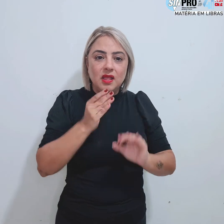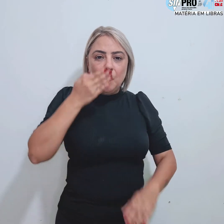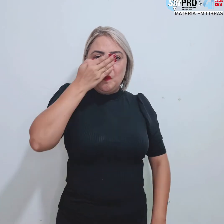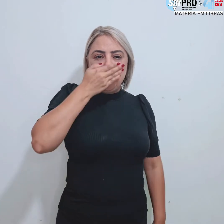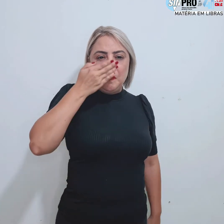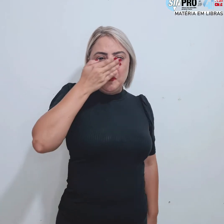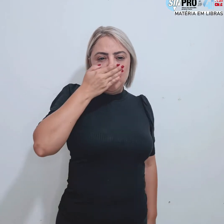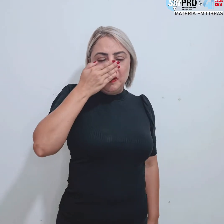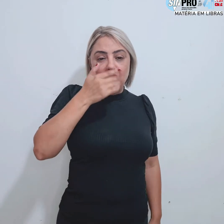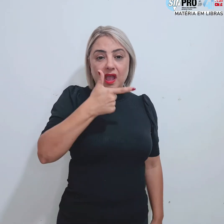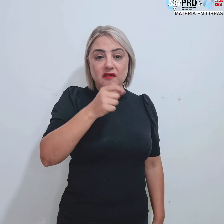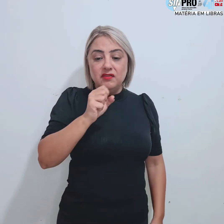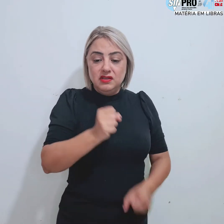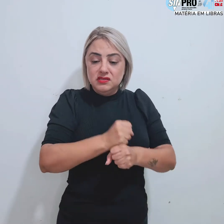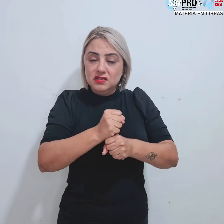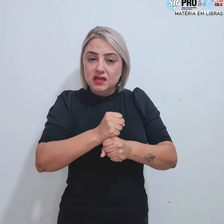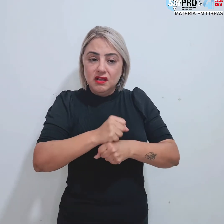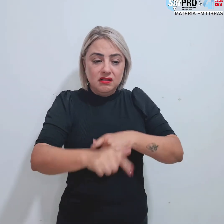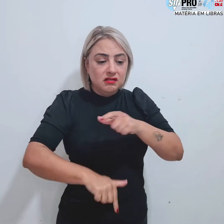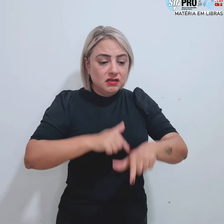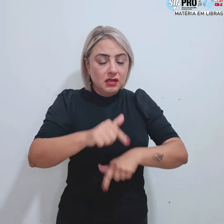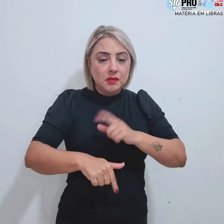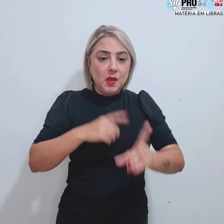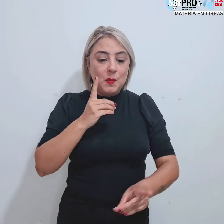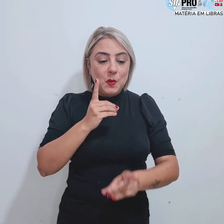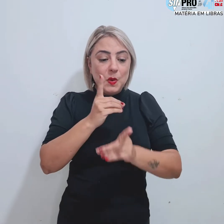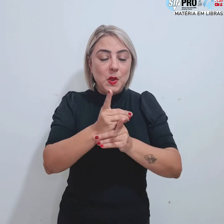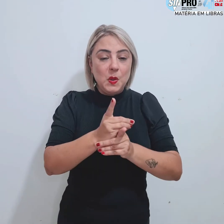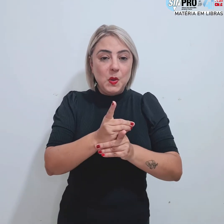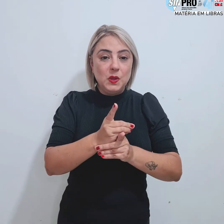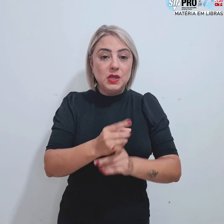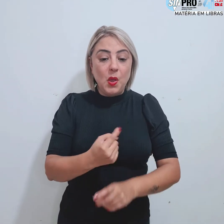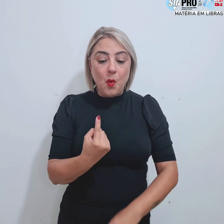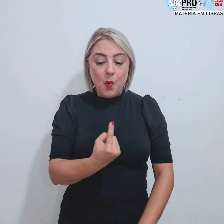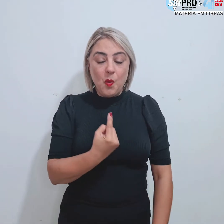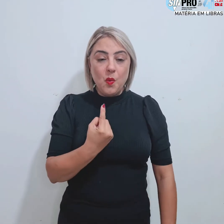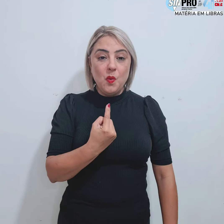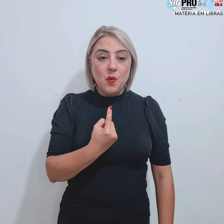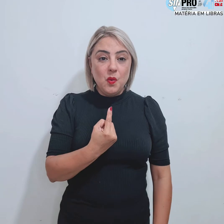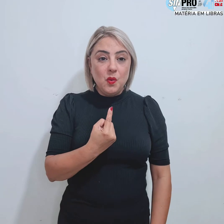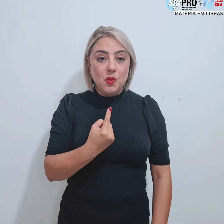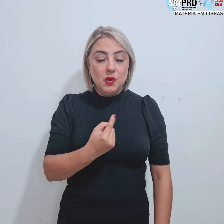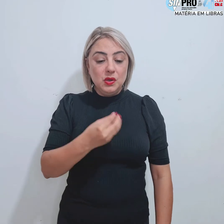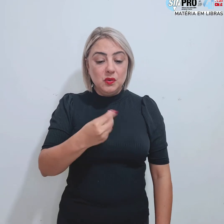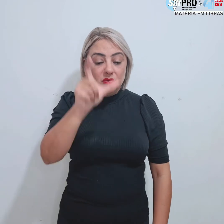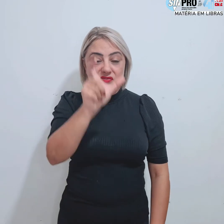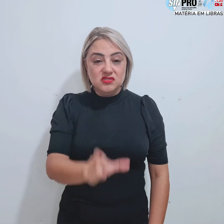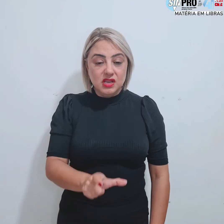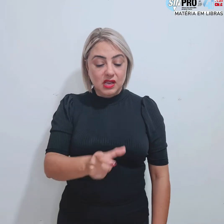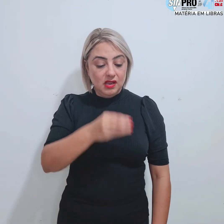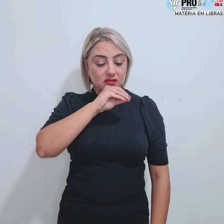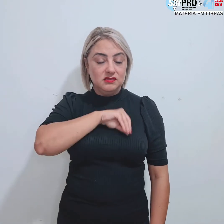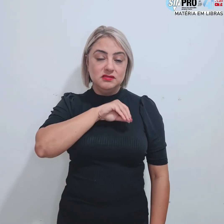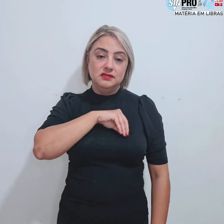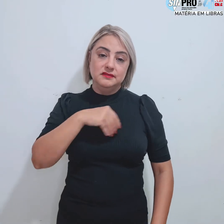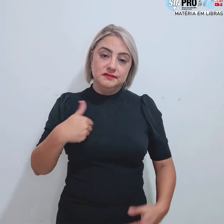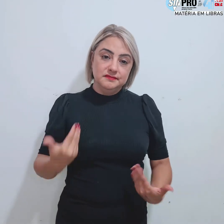estão na prostituição há 20 anos, pois encontram nisso a única forma de sustento. No